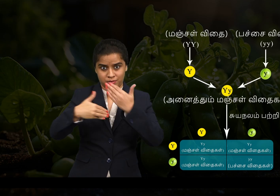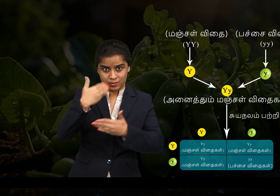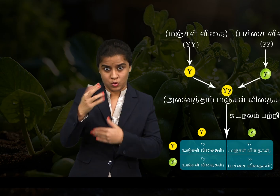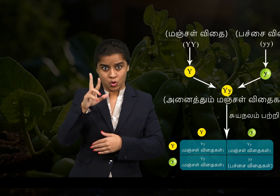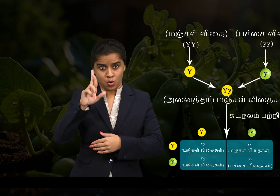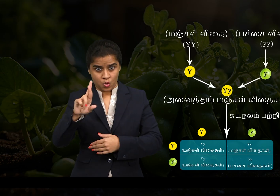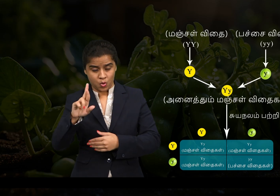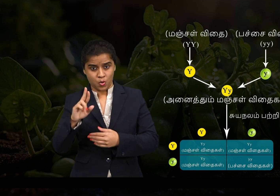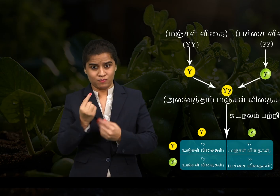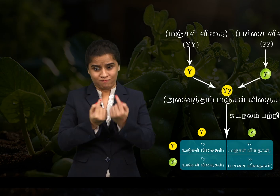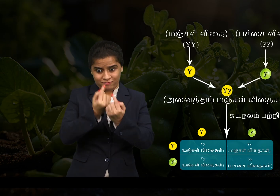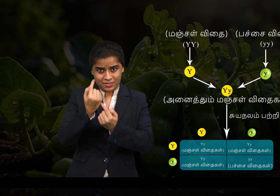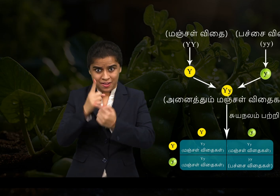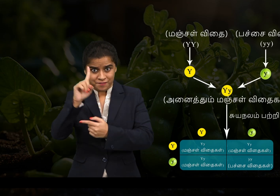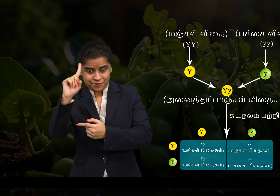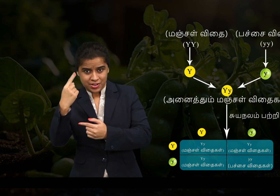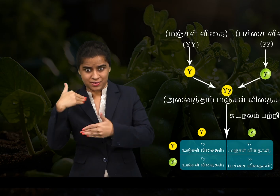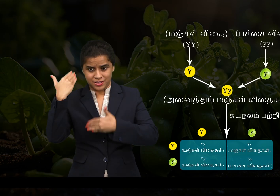F1 தலைமுறை அல்லது